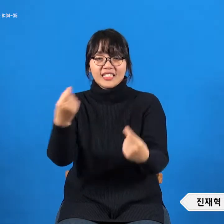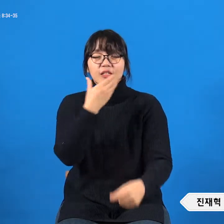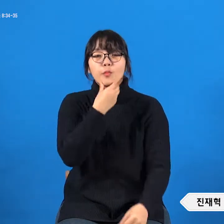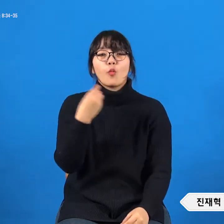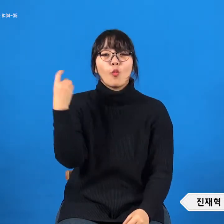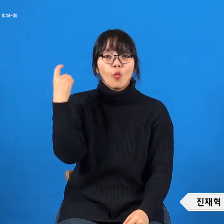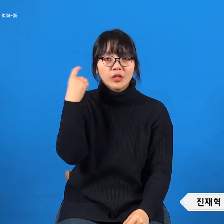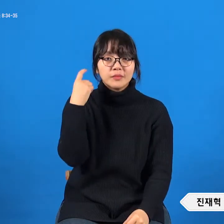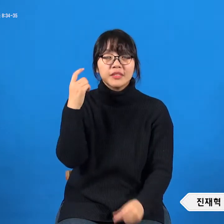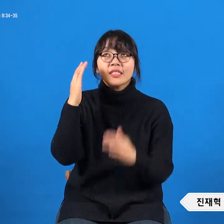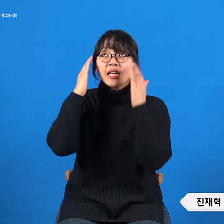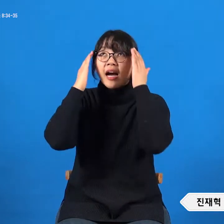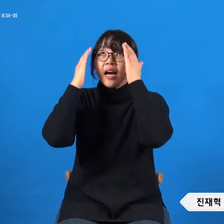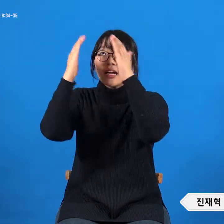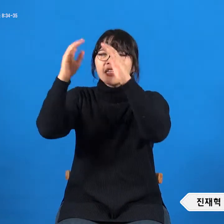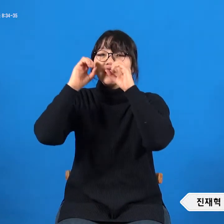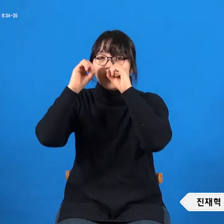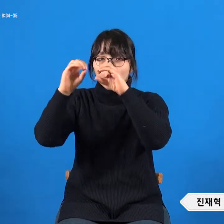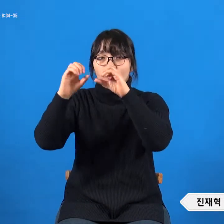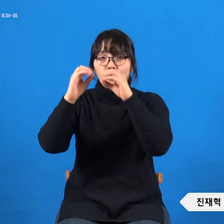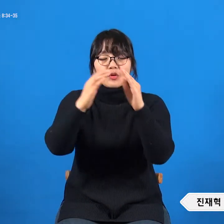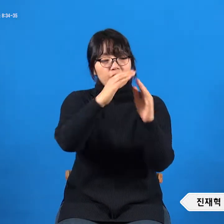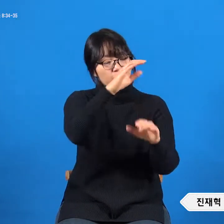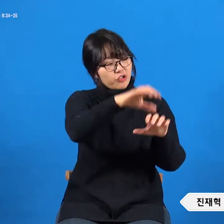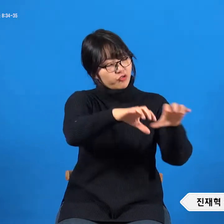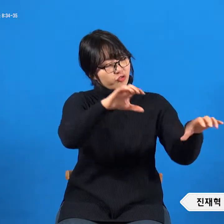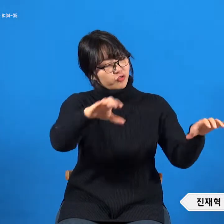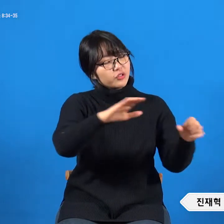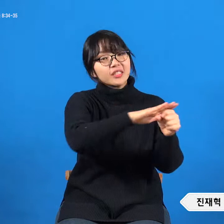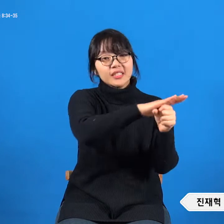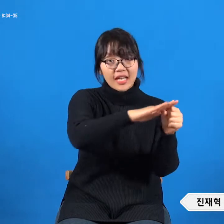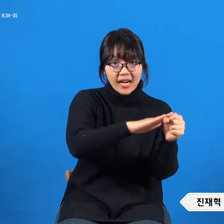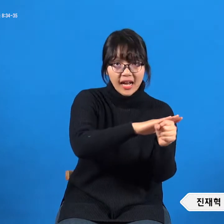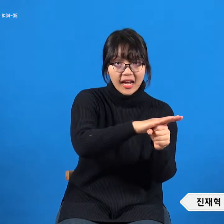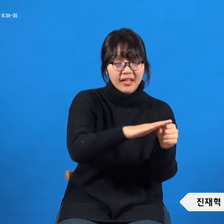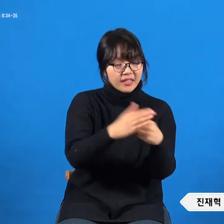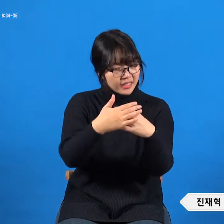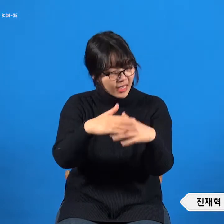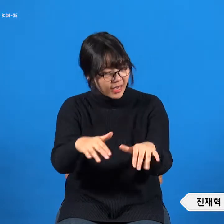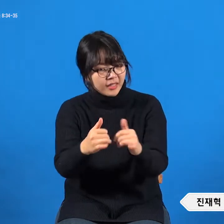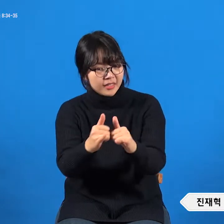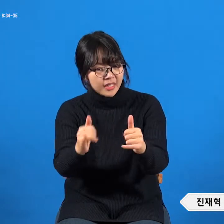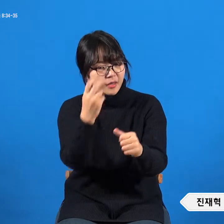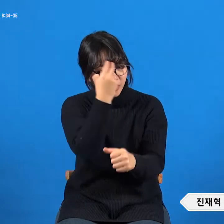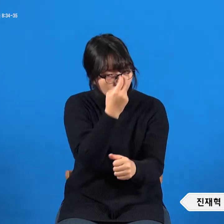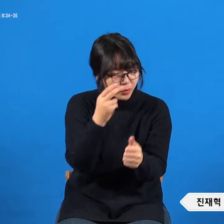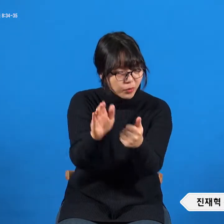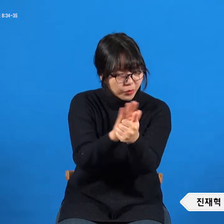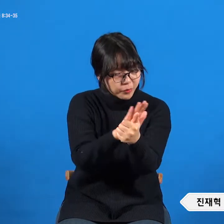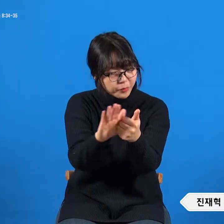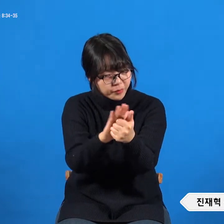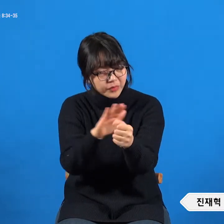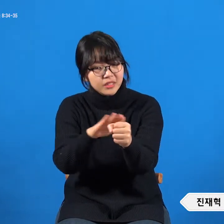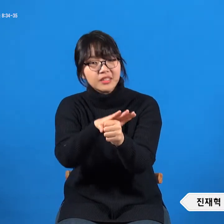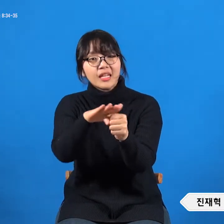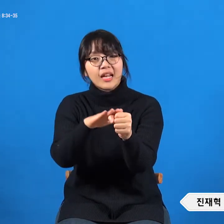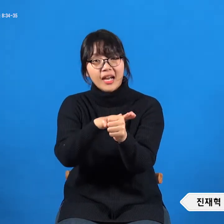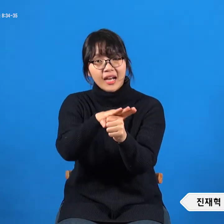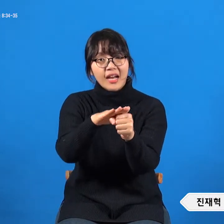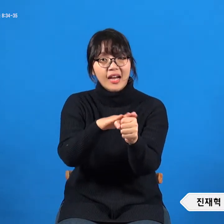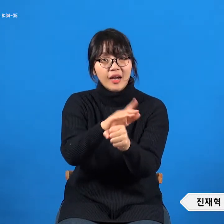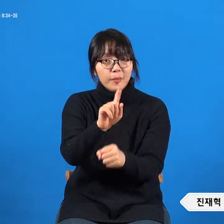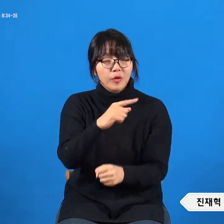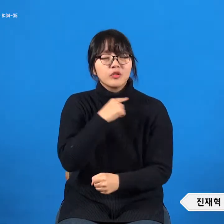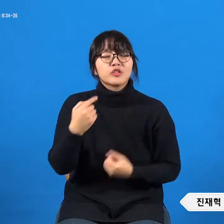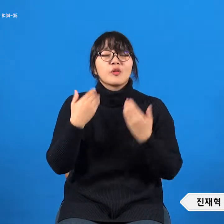향한 선교가, 그것이 이웃을 향한 사랑이, 그것이 어려운 자들을 향한 섬김과 돌봄으로 나오는